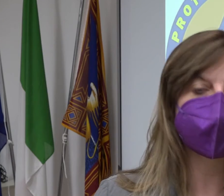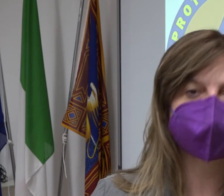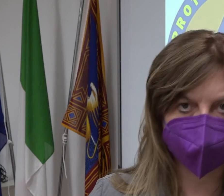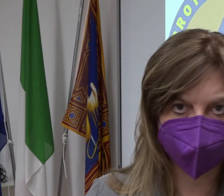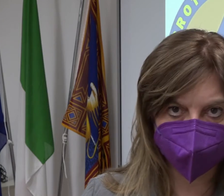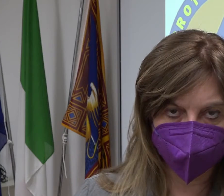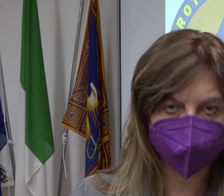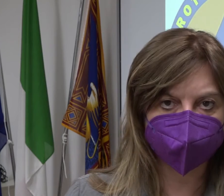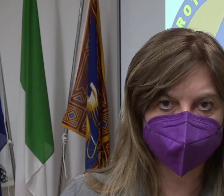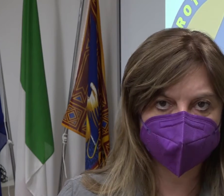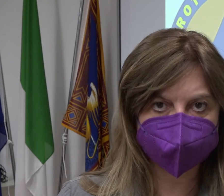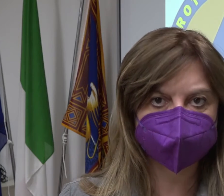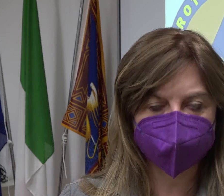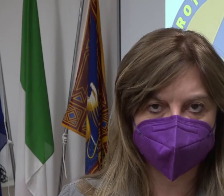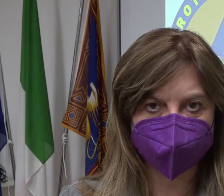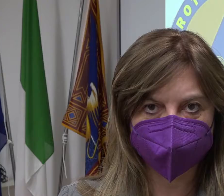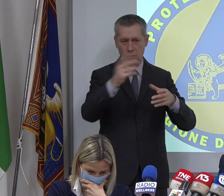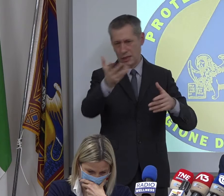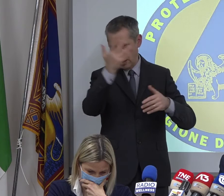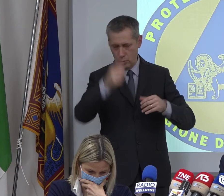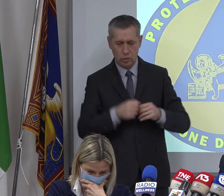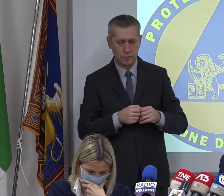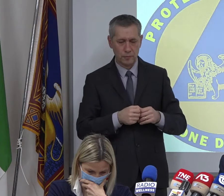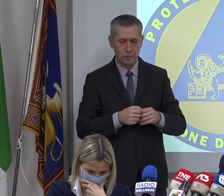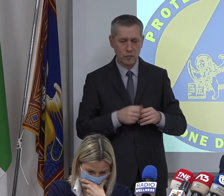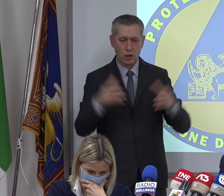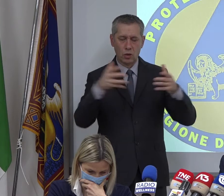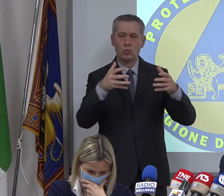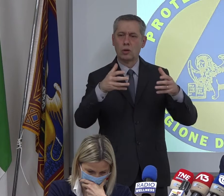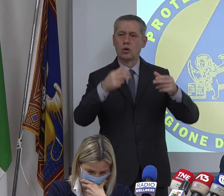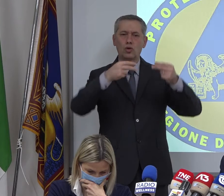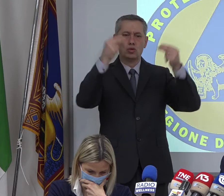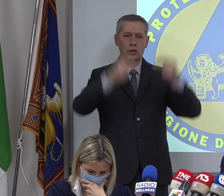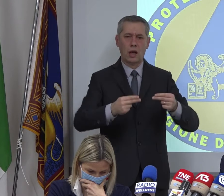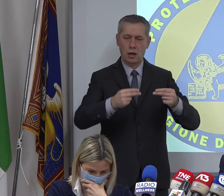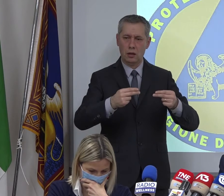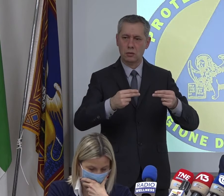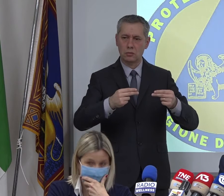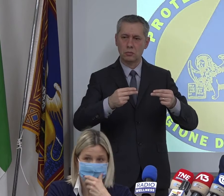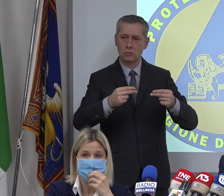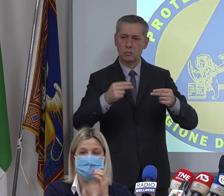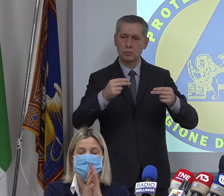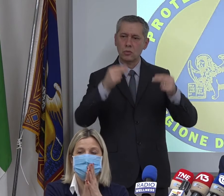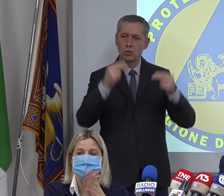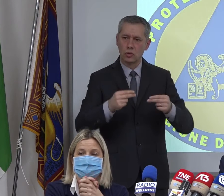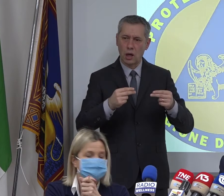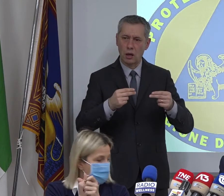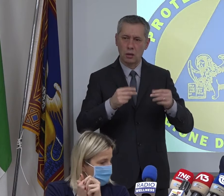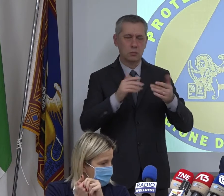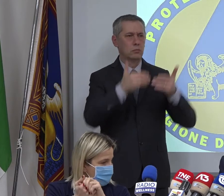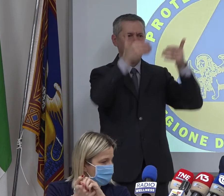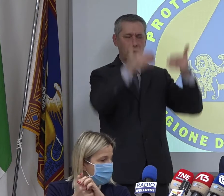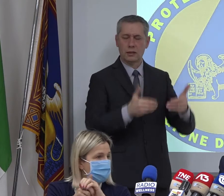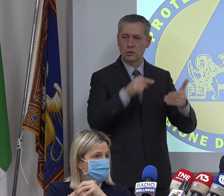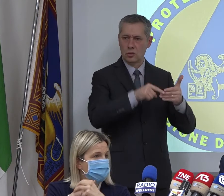categorie prescritte dalle norme nazionali. Se noi guardiamo il totale della nostra categoria che compare nel portale nazionale sotto la